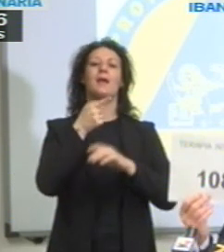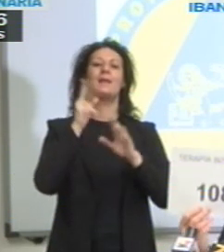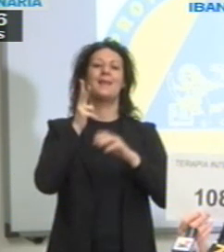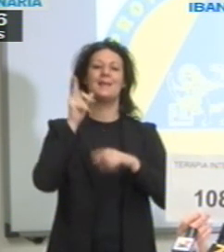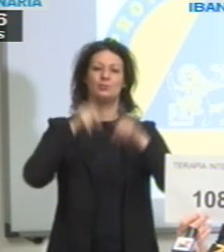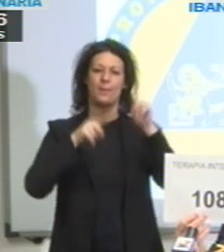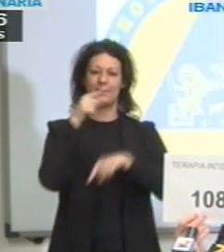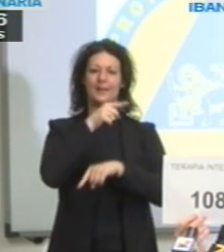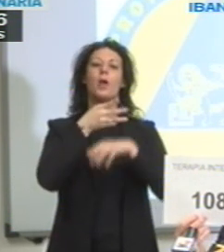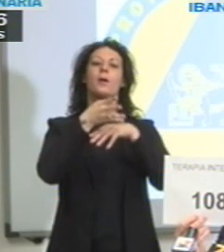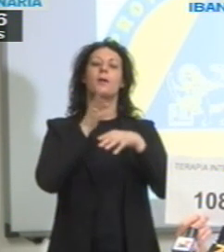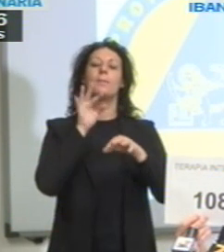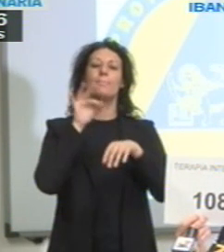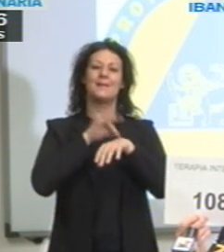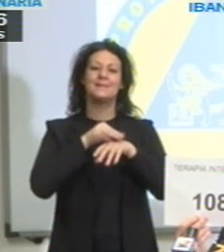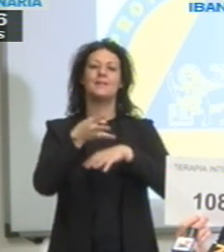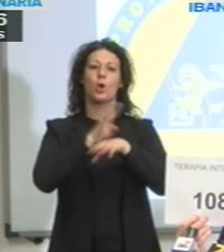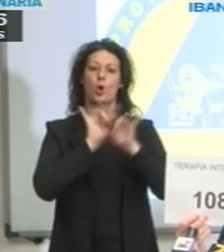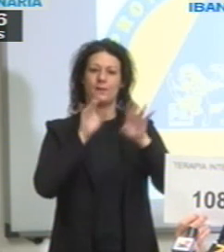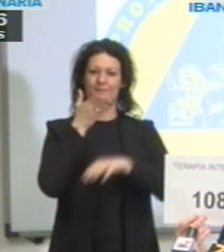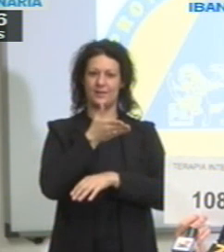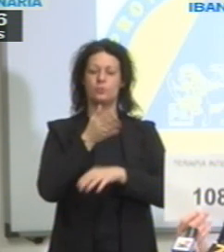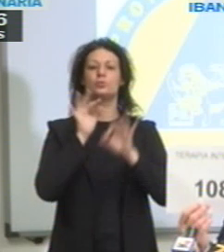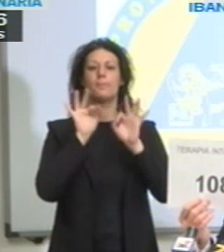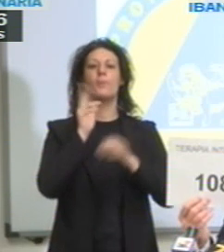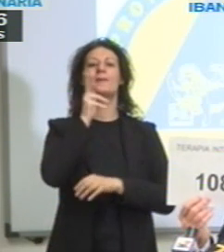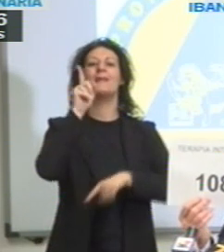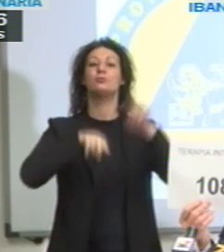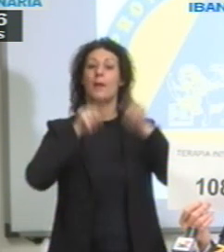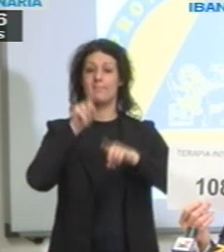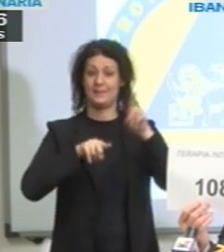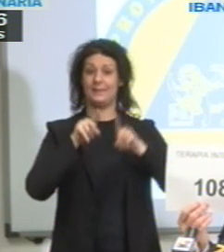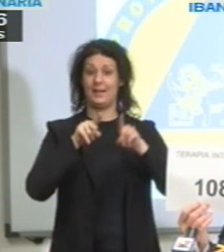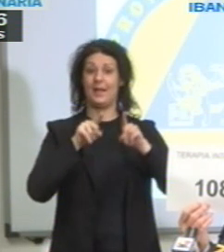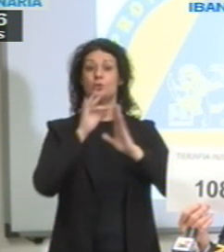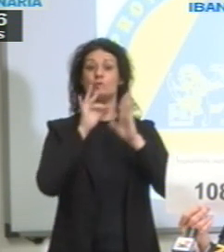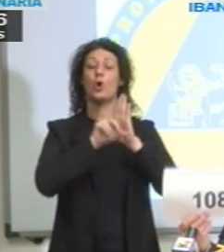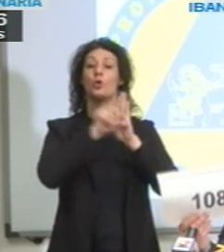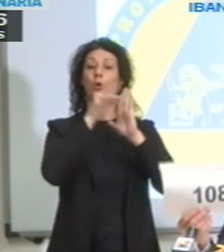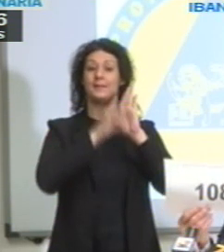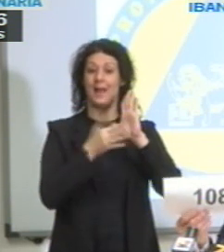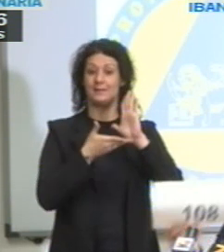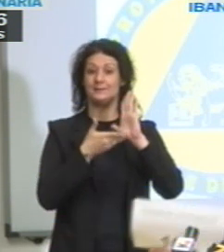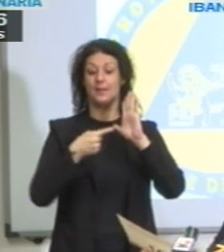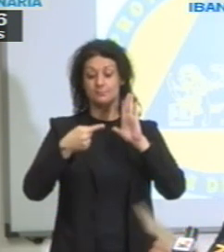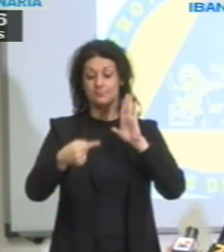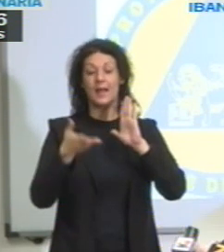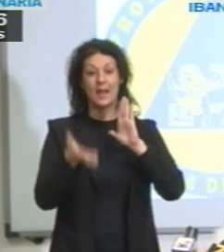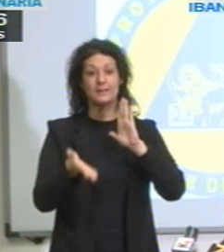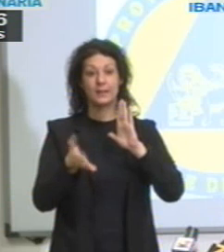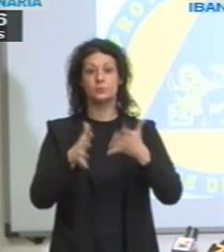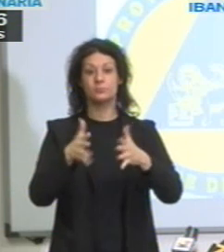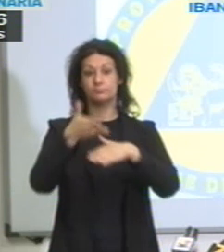questi anche, solo che questi sono quelli del 13 aprile, il giorno dell'ordinanza, e abbiamo più che dimezzato la presenza